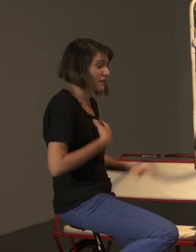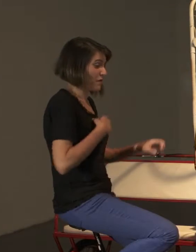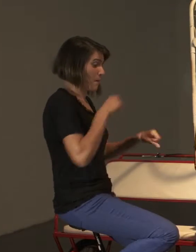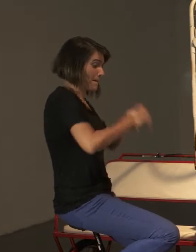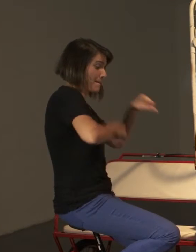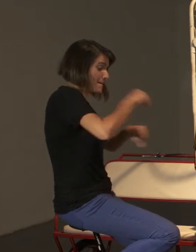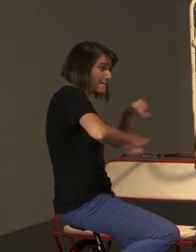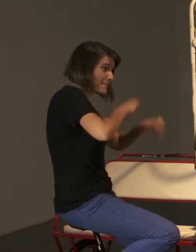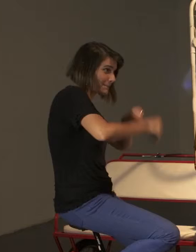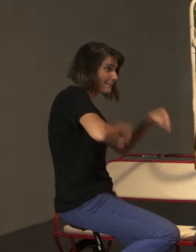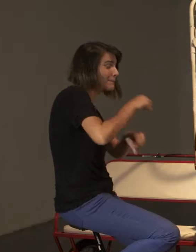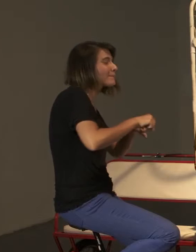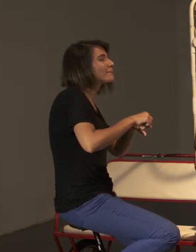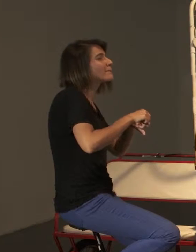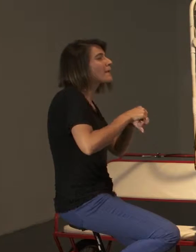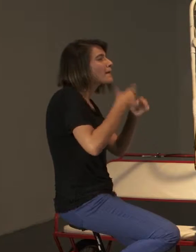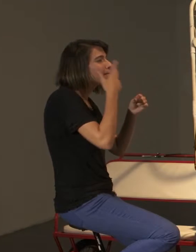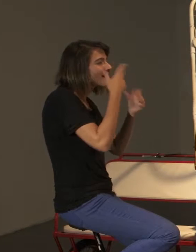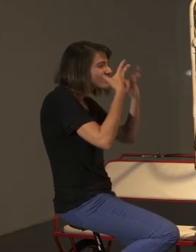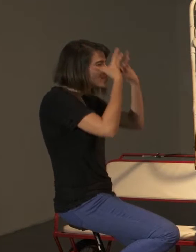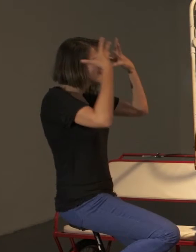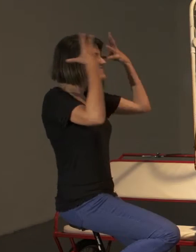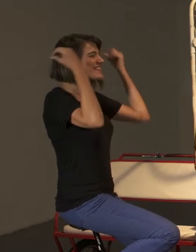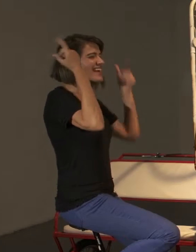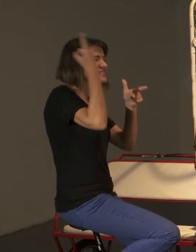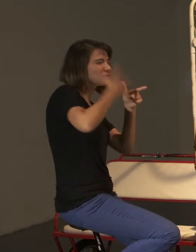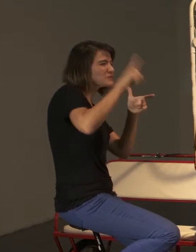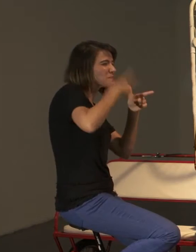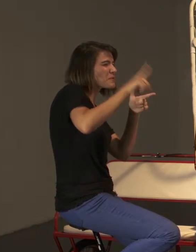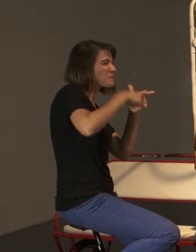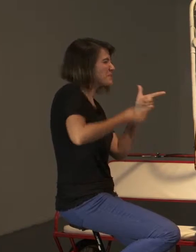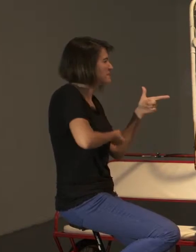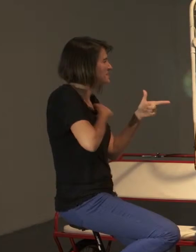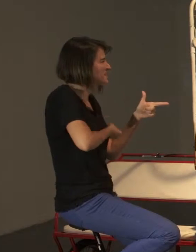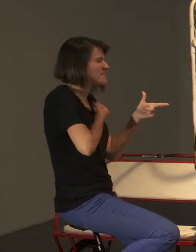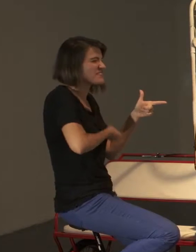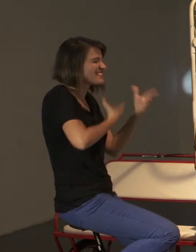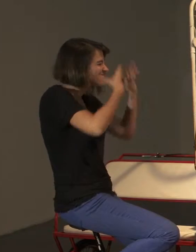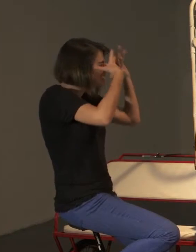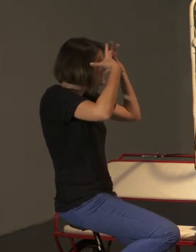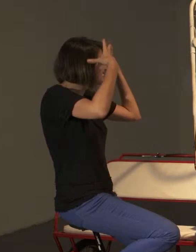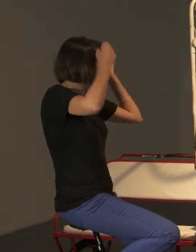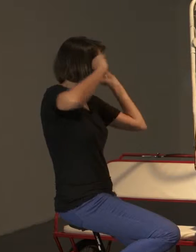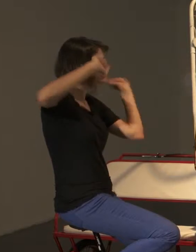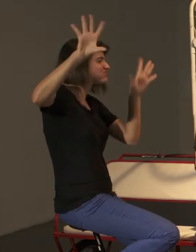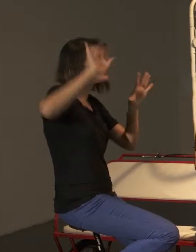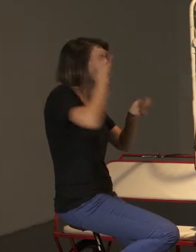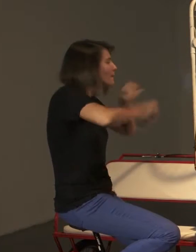Carol Enquanto eu estava pedalando Parecia que eu esqueci Dos problemas Da vida Deixei